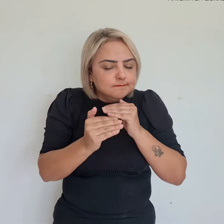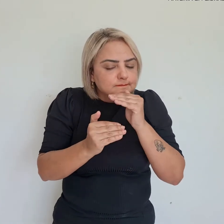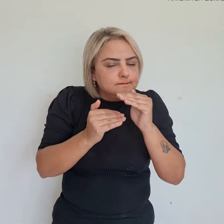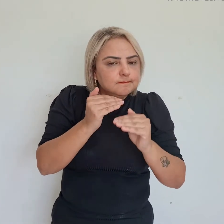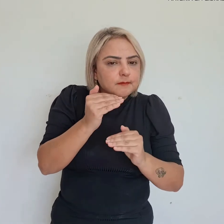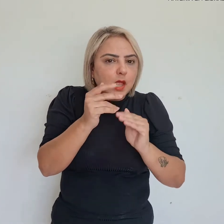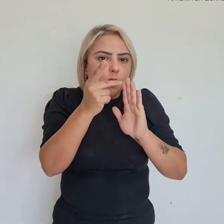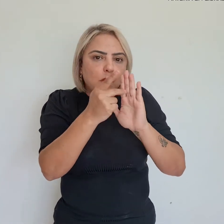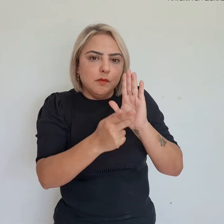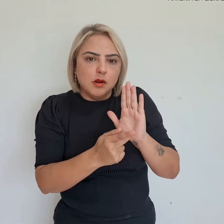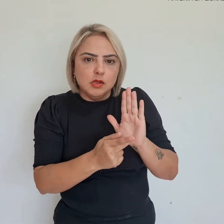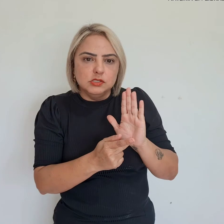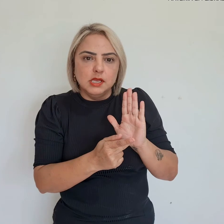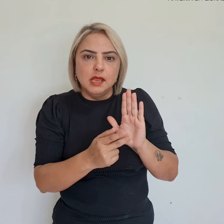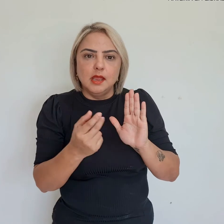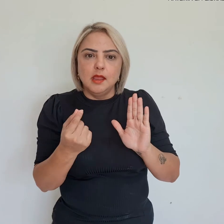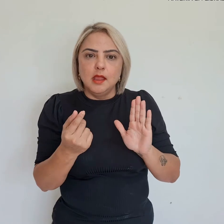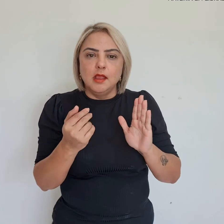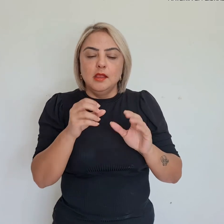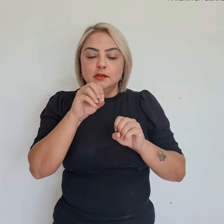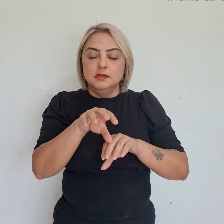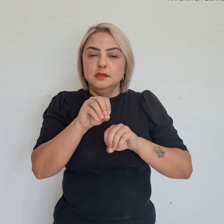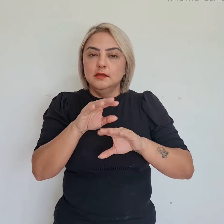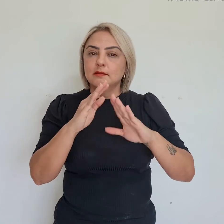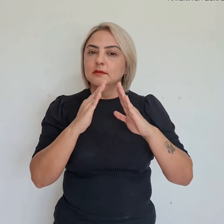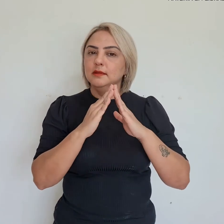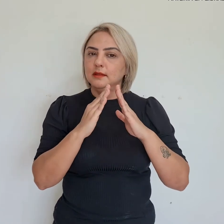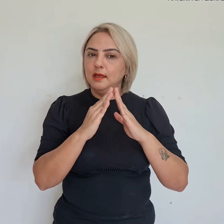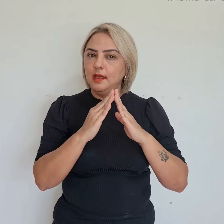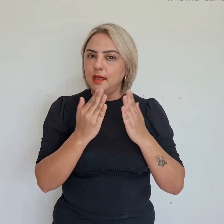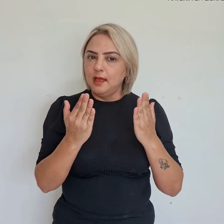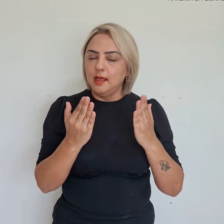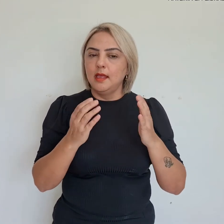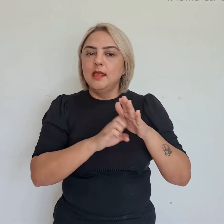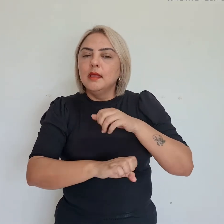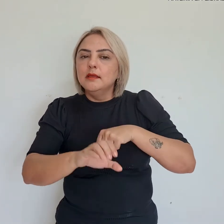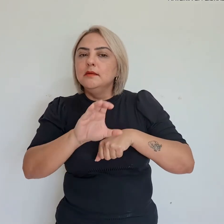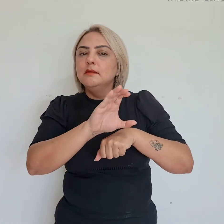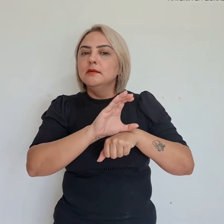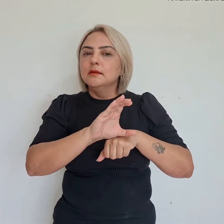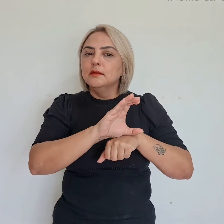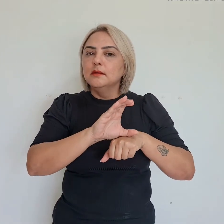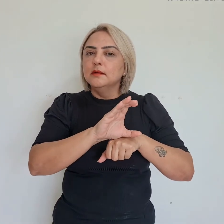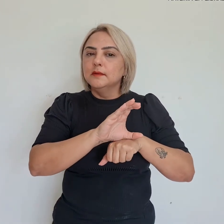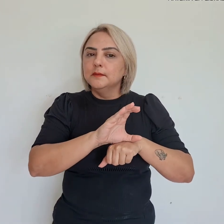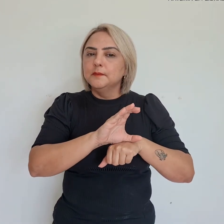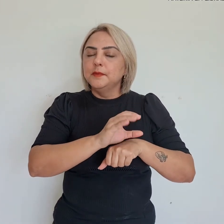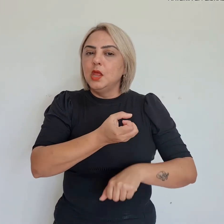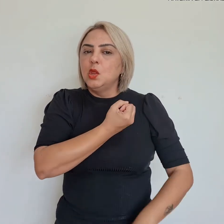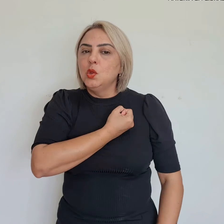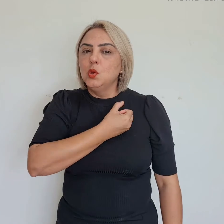projetos como o do homeschooling, como a emenda constitucional número